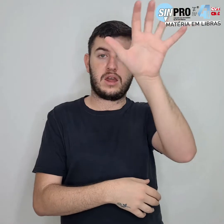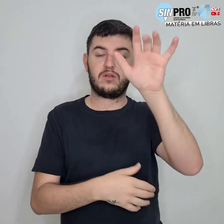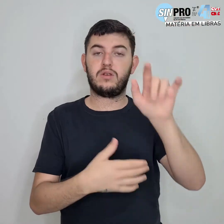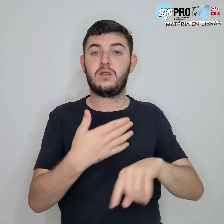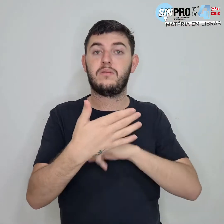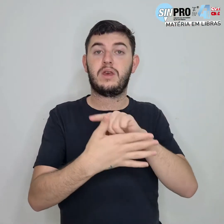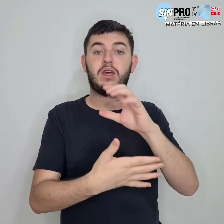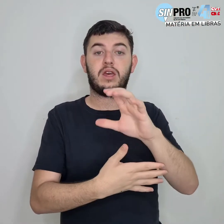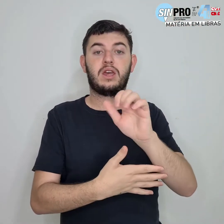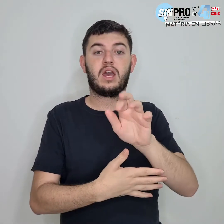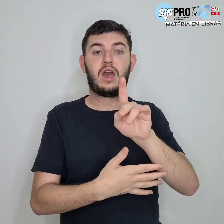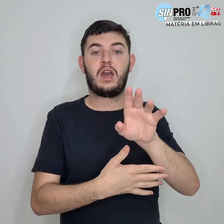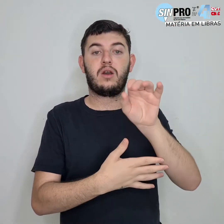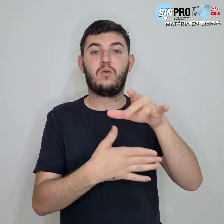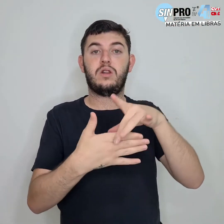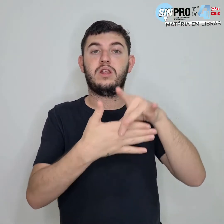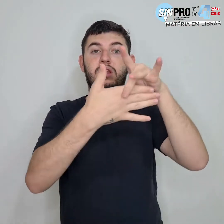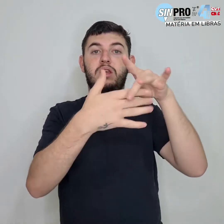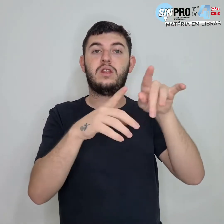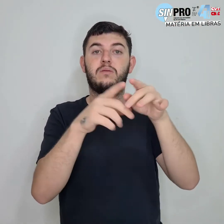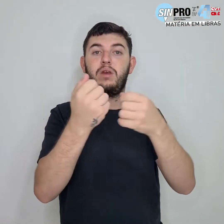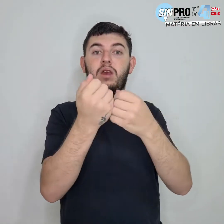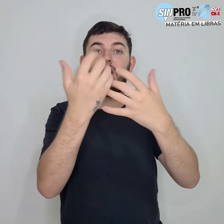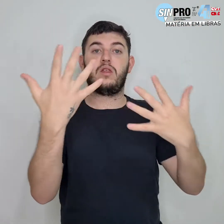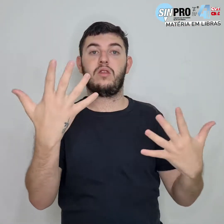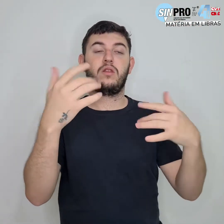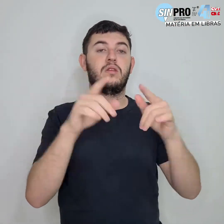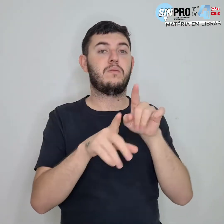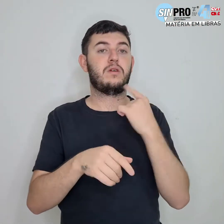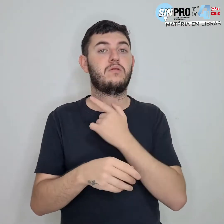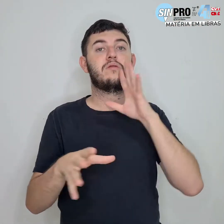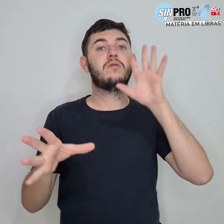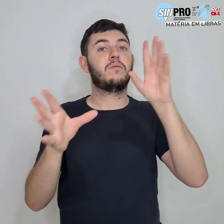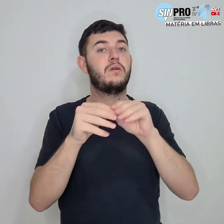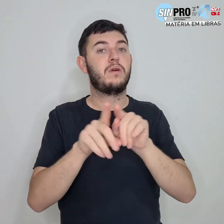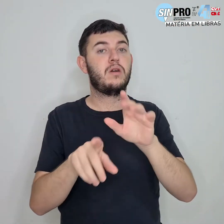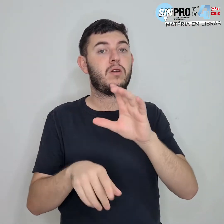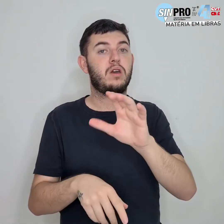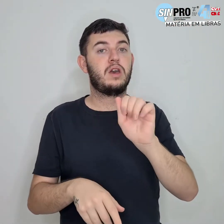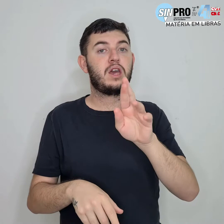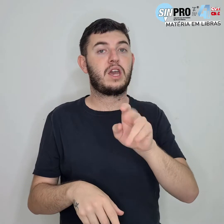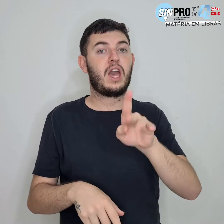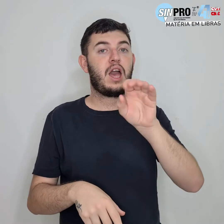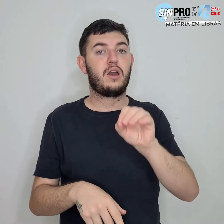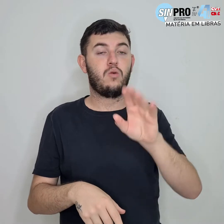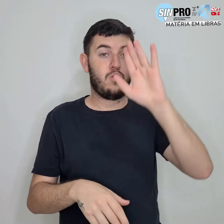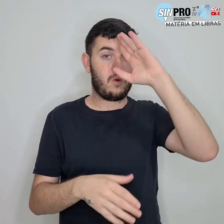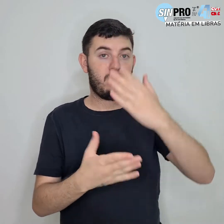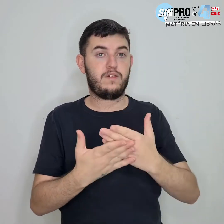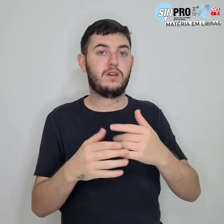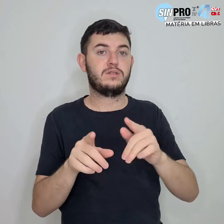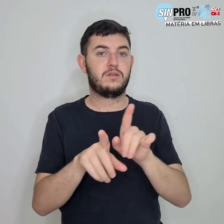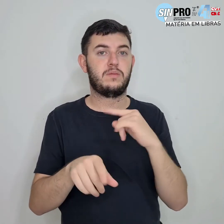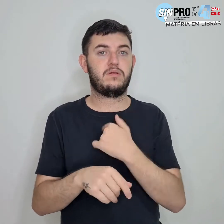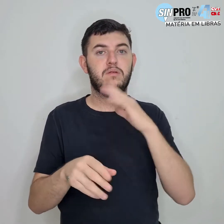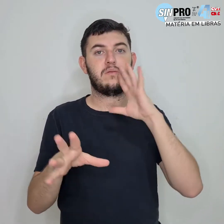liderança e assessoramento, que são os cargos de confiança. Com esses vínculos, o atual governo ajusta a